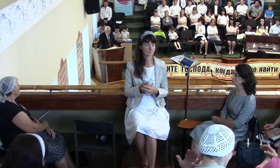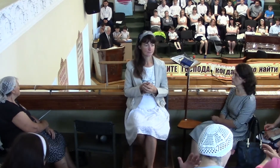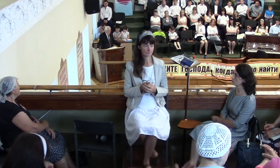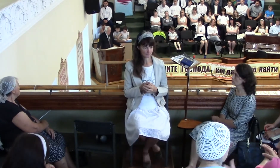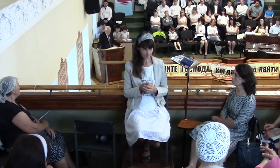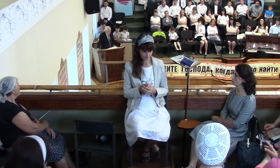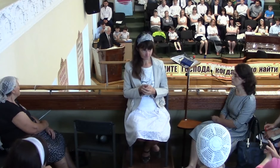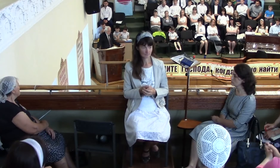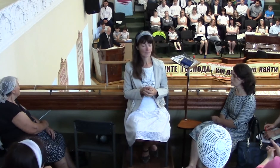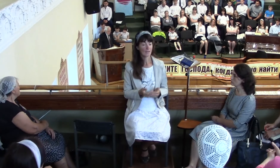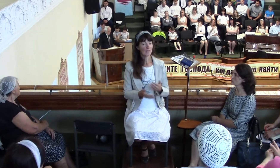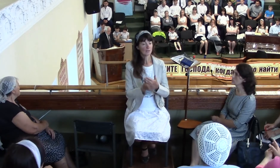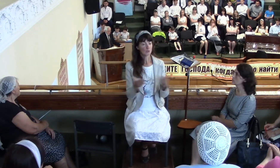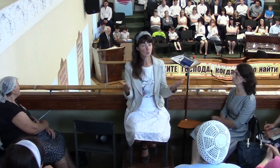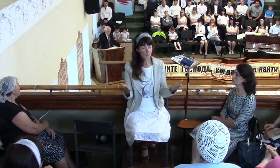рядом.